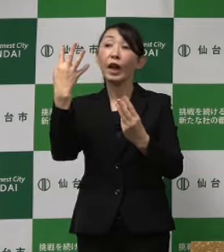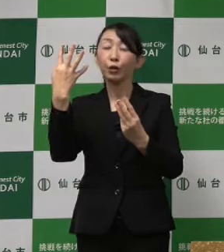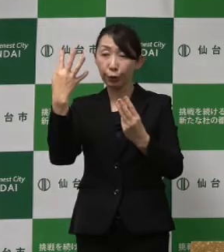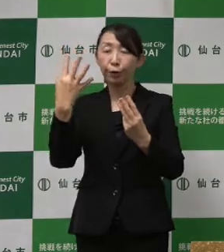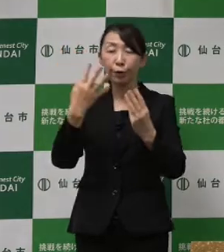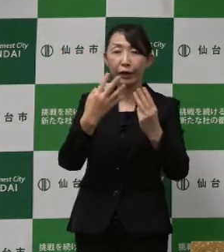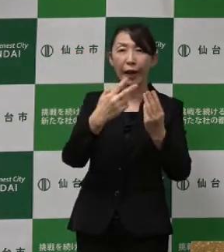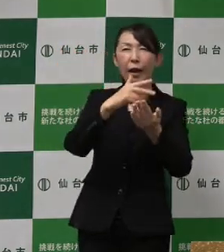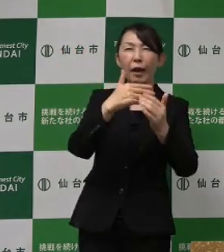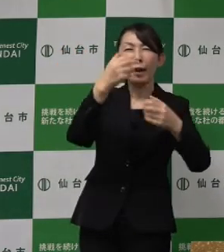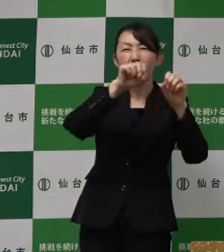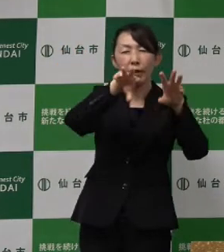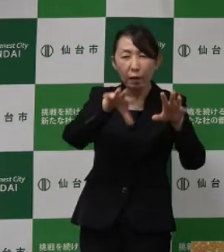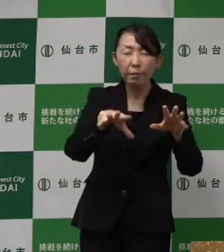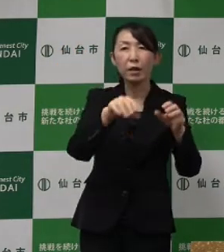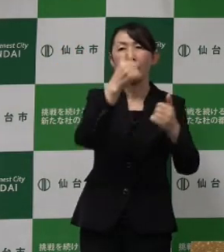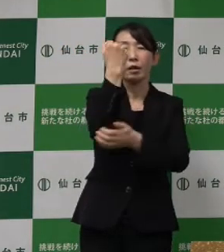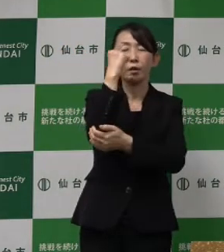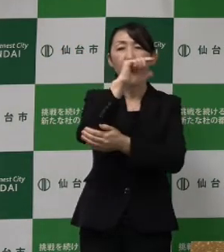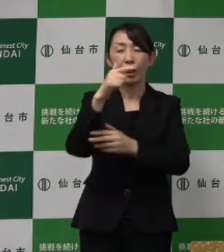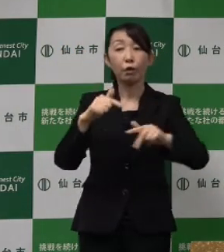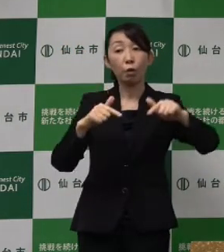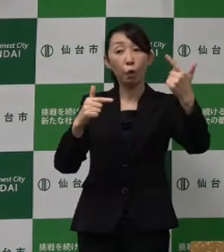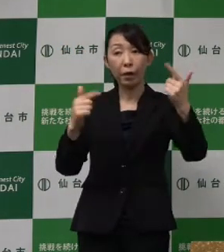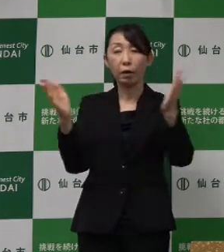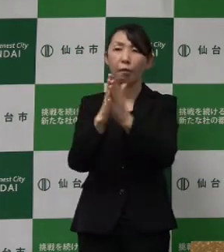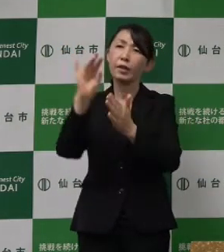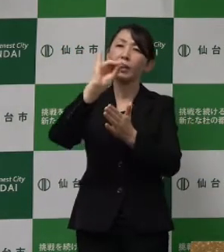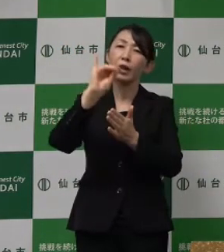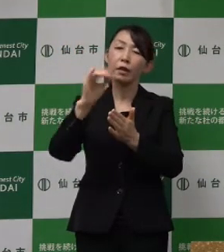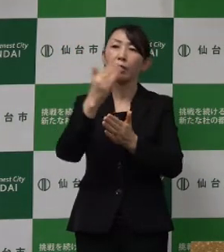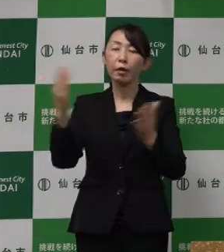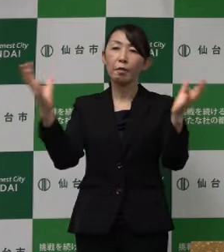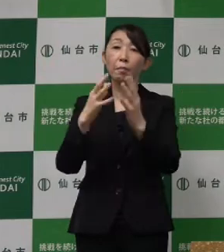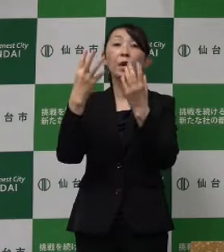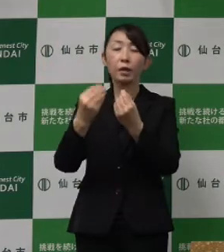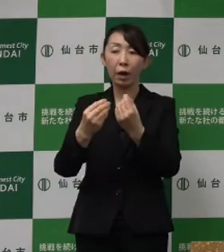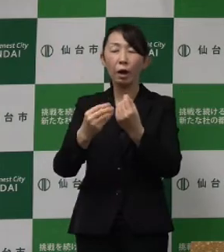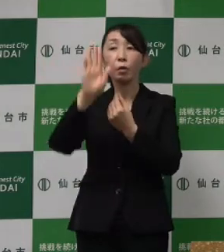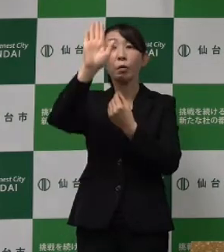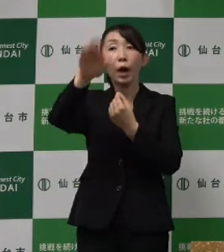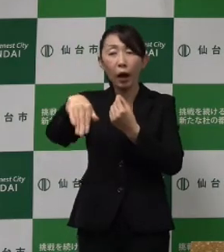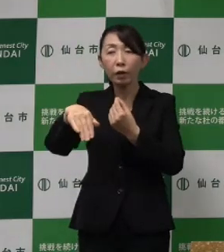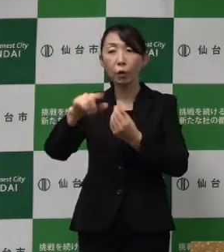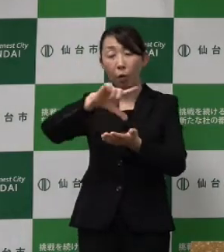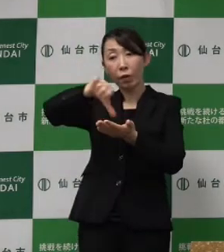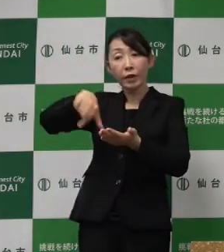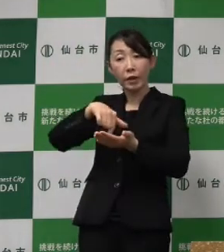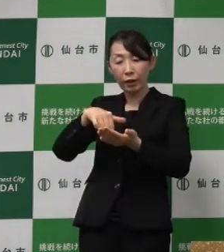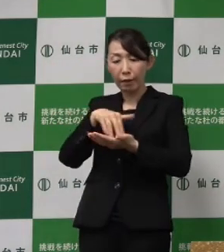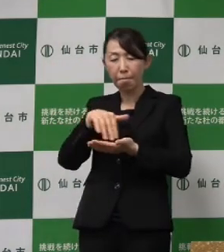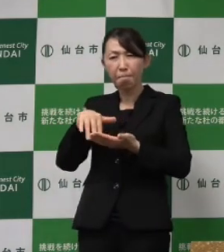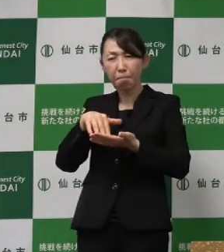方、約1000名の方にお越しいただいたんですが、その後、地元の金融機関の方で試算しました経済波及効果